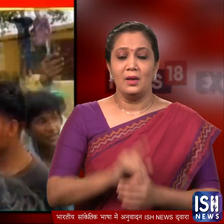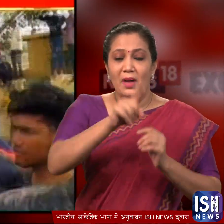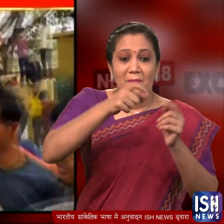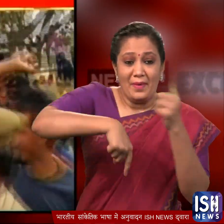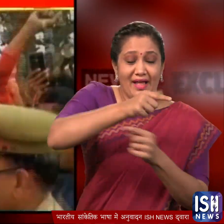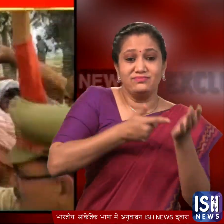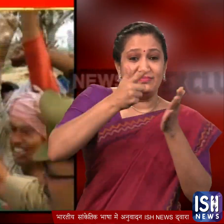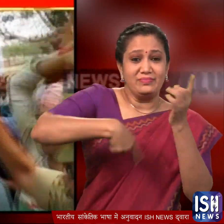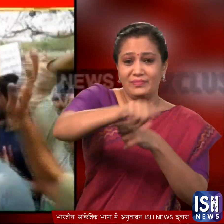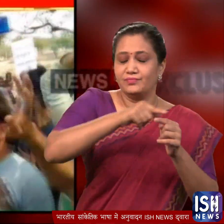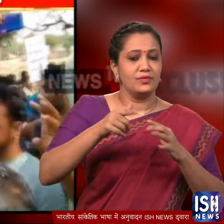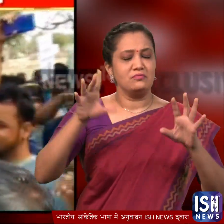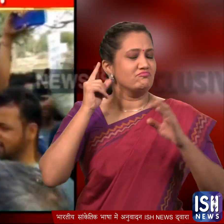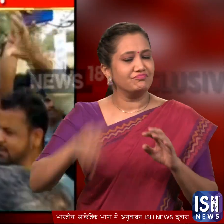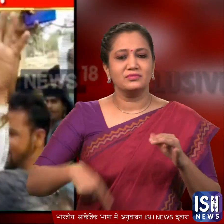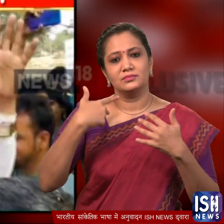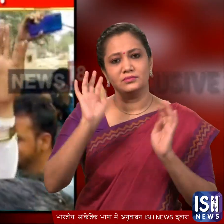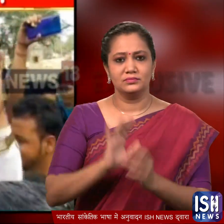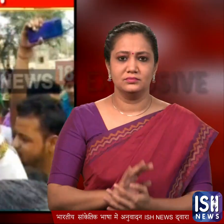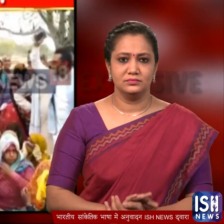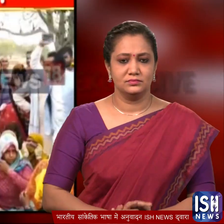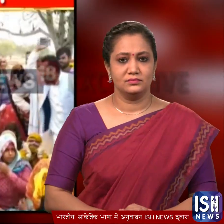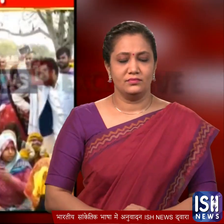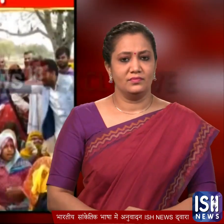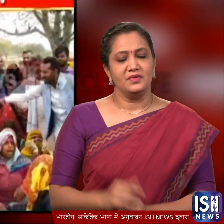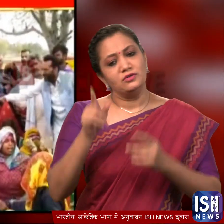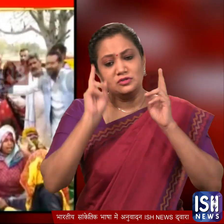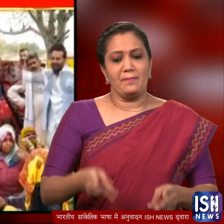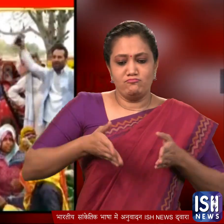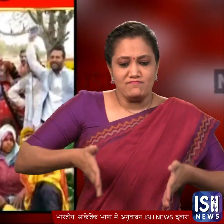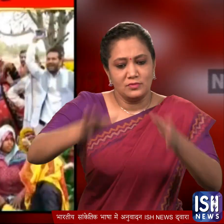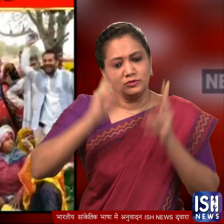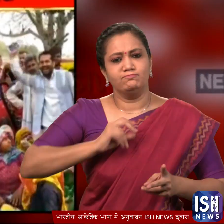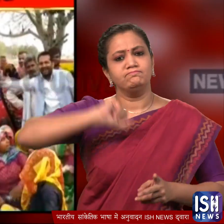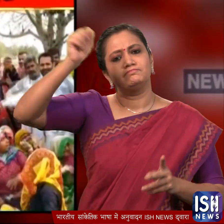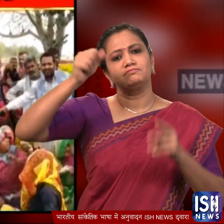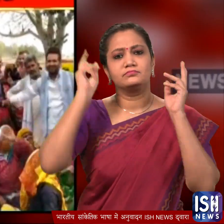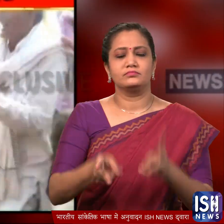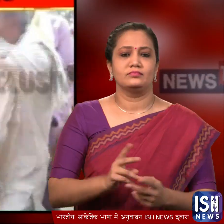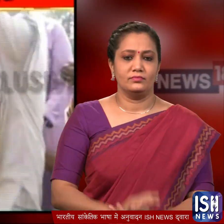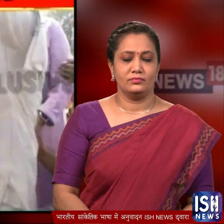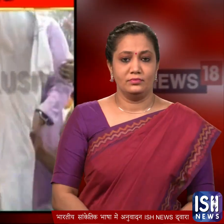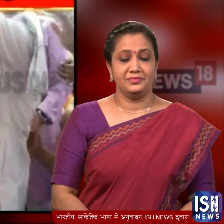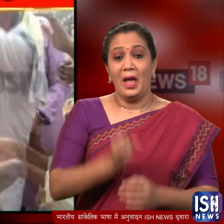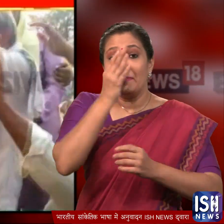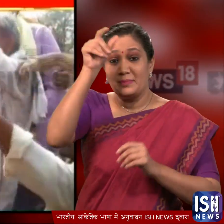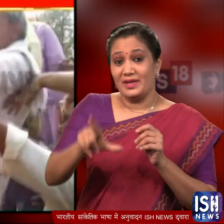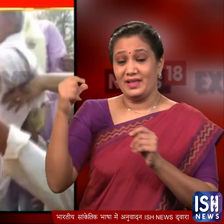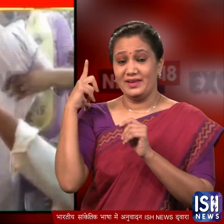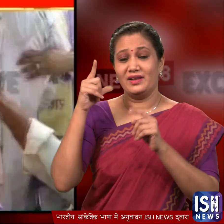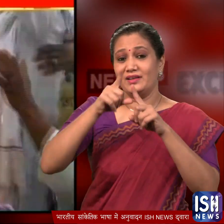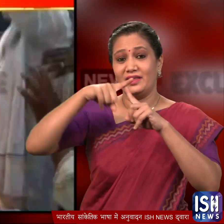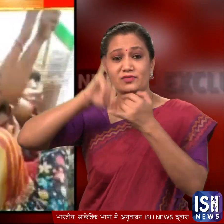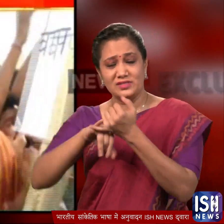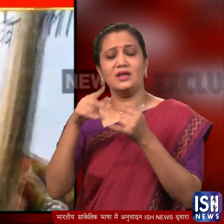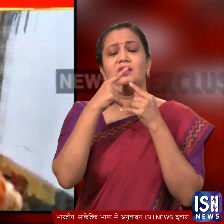लेकिन विरोध कर रहे लोगों पर इस चेतावनी का भी कोई असर नहीं पड़ा। ये लोग बीच सड़क पर ही बैठकर नारेबाजी करने लगे। इस दौरान बीजेपी नेता